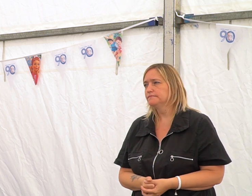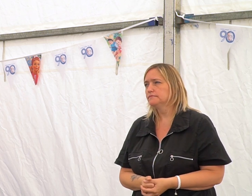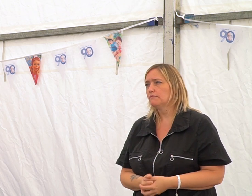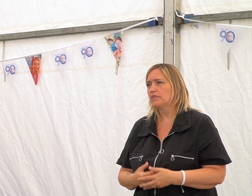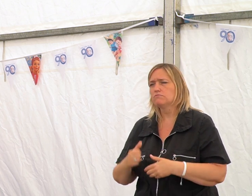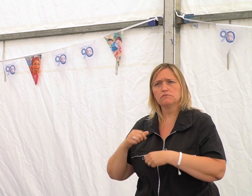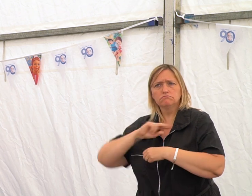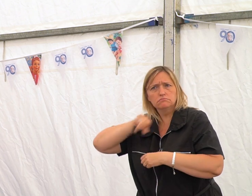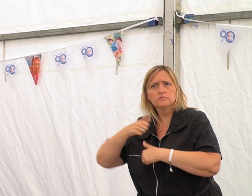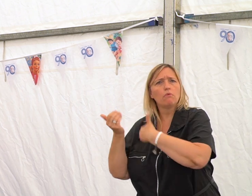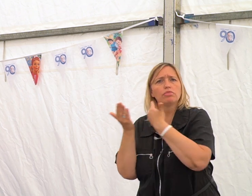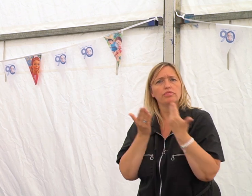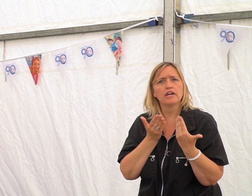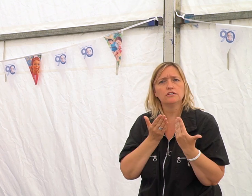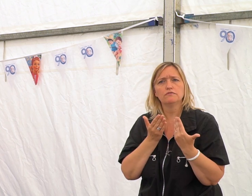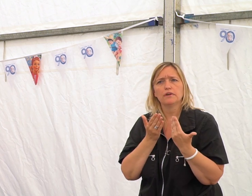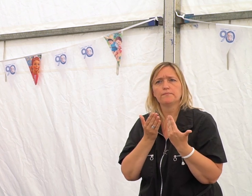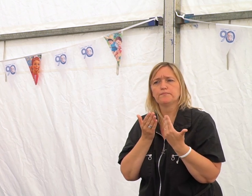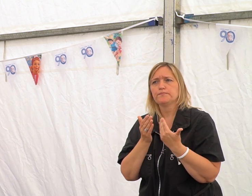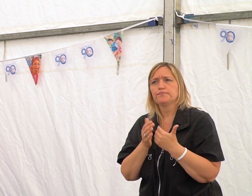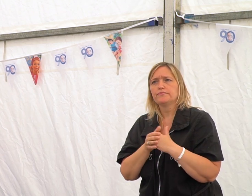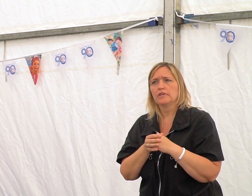on est arrivé à un peu un mythe.